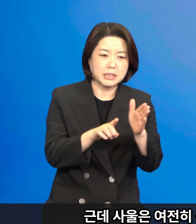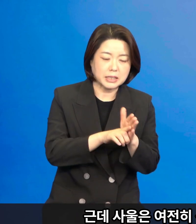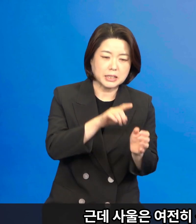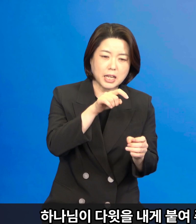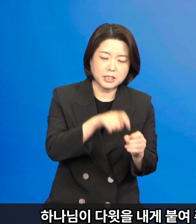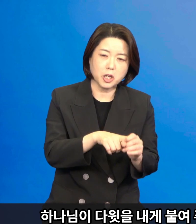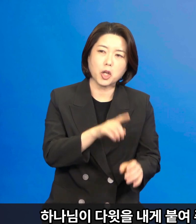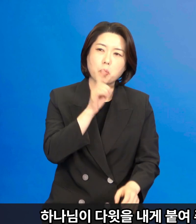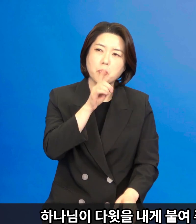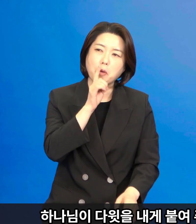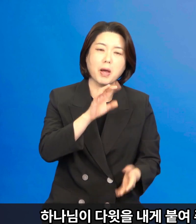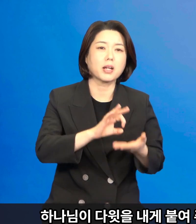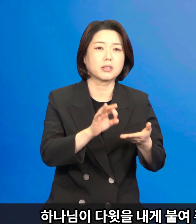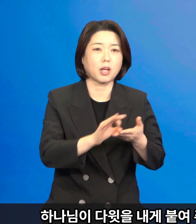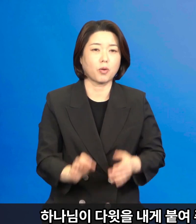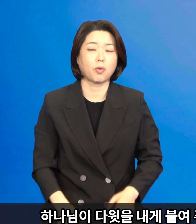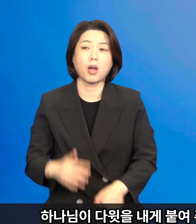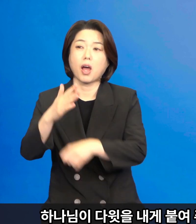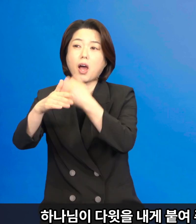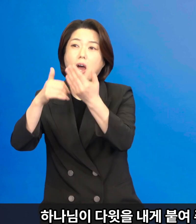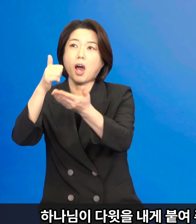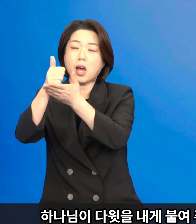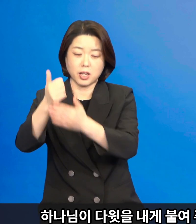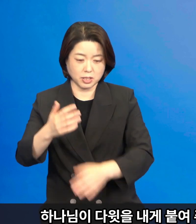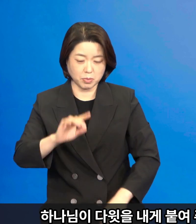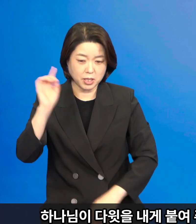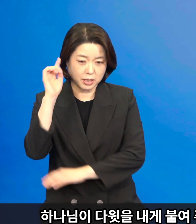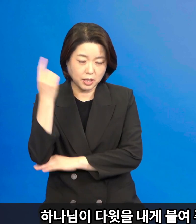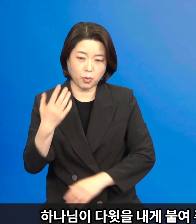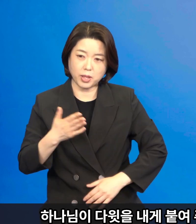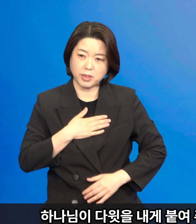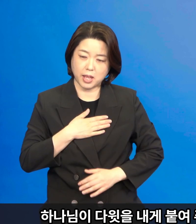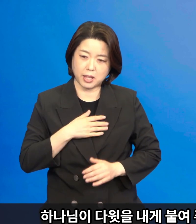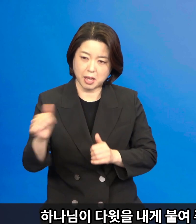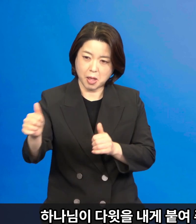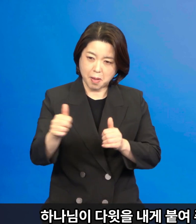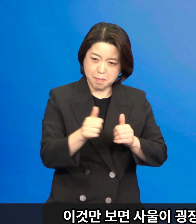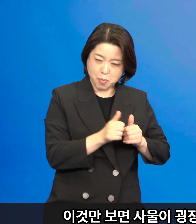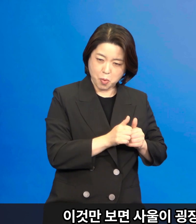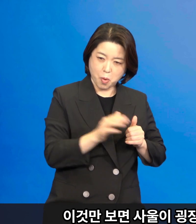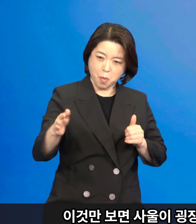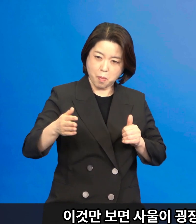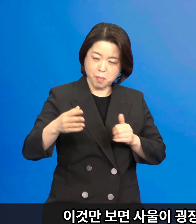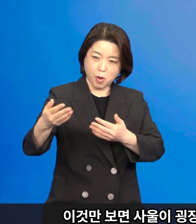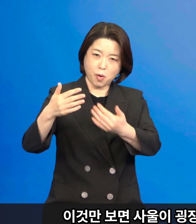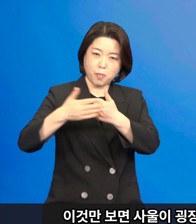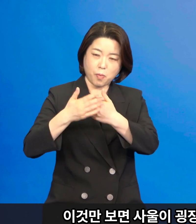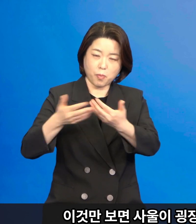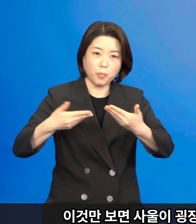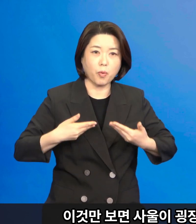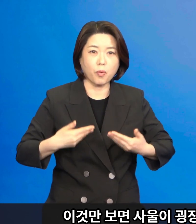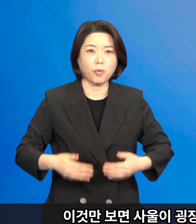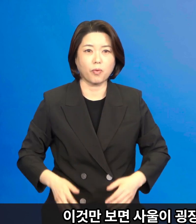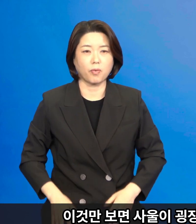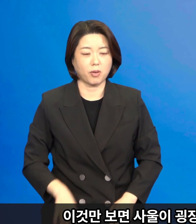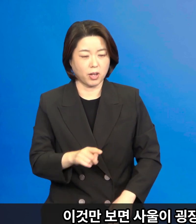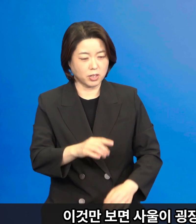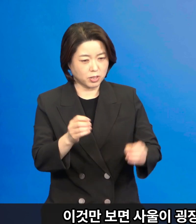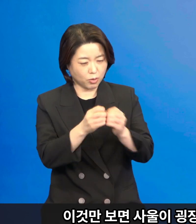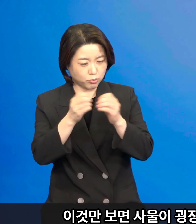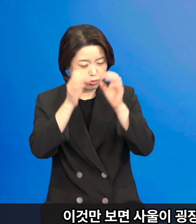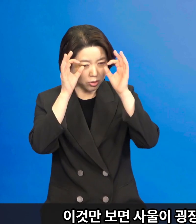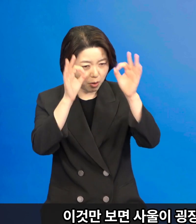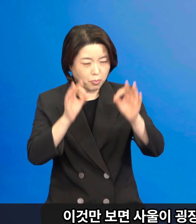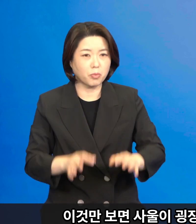있습니다. 하나님이 다윗을 내게 붙여주셨다라는 섭리적 표현을 쓰고 있어요. 이것만 보면 사울이 굉장히 신앙이 좋은